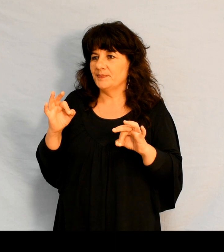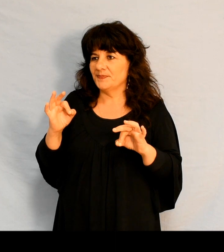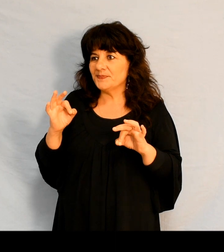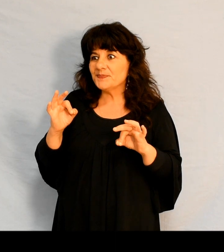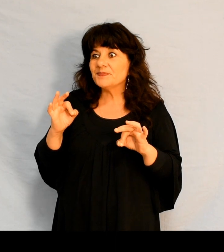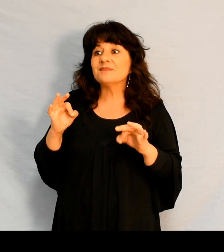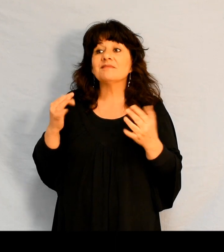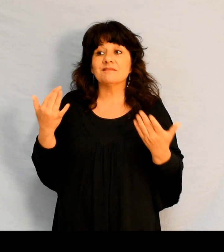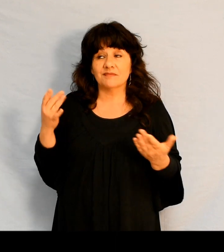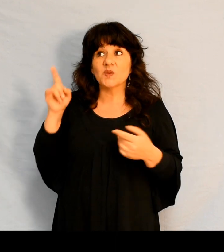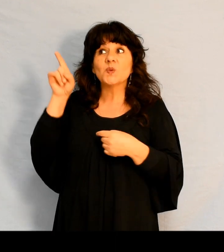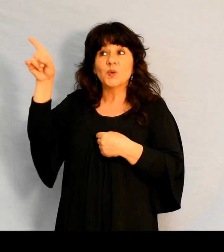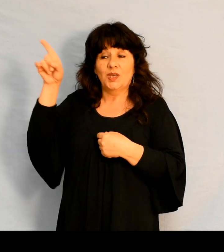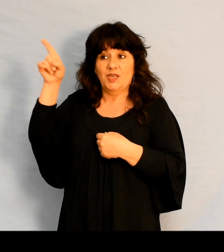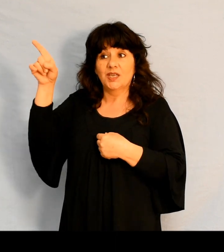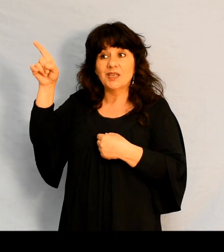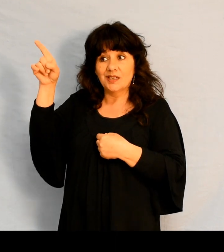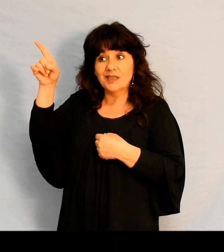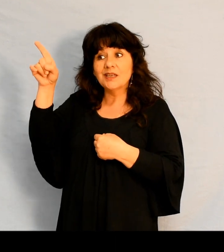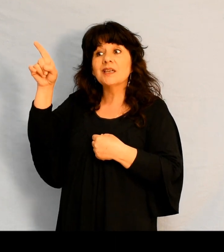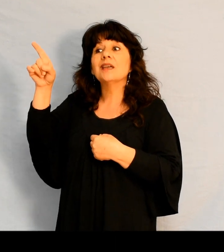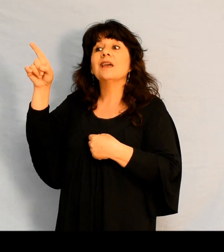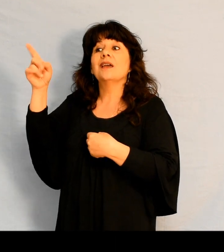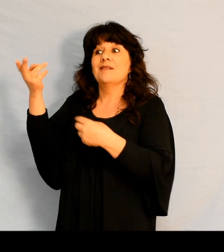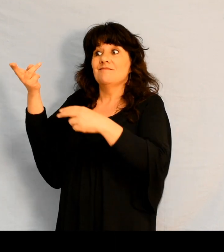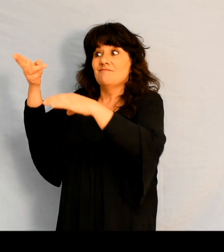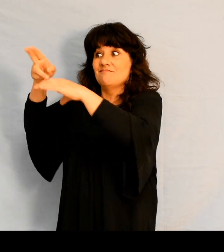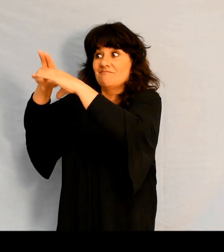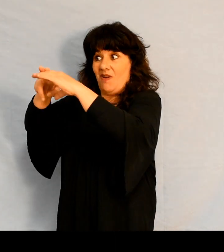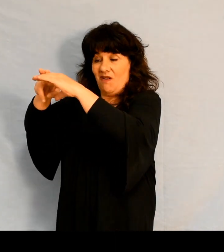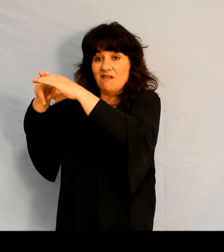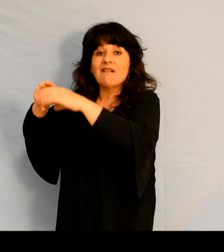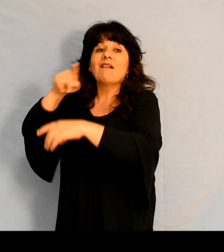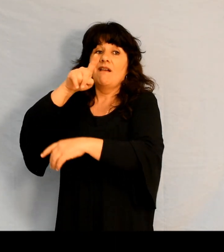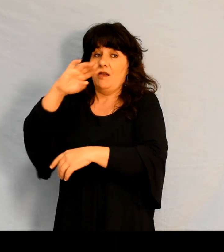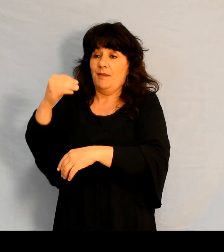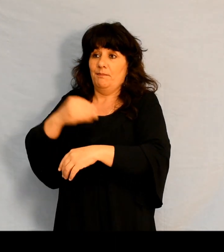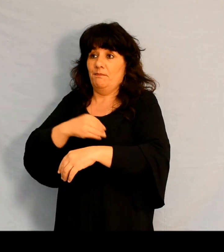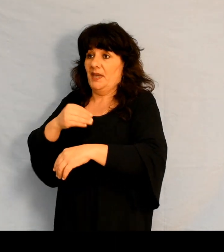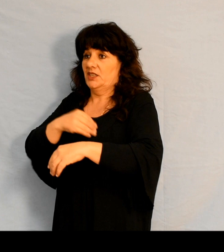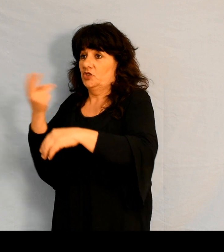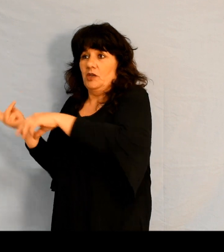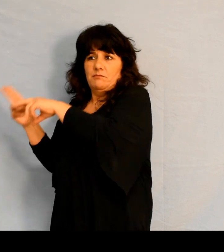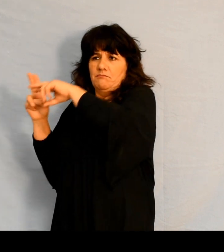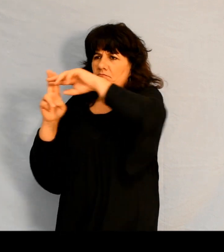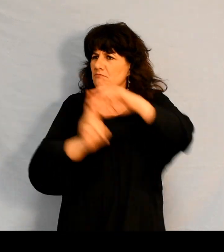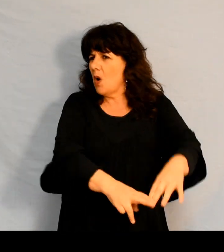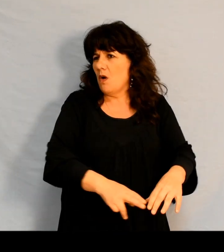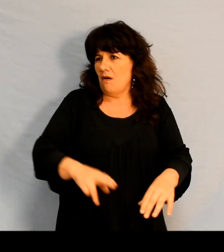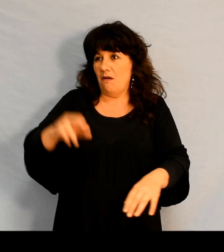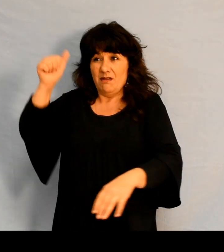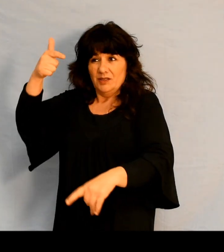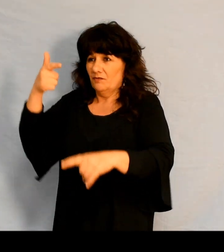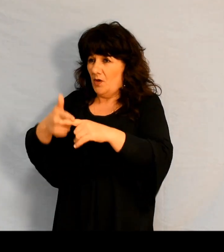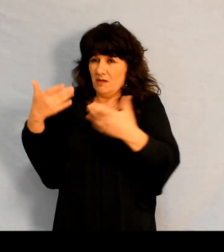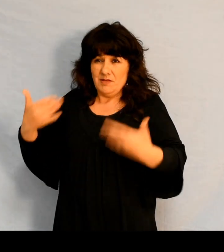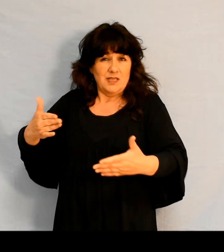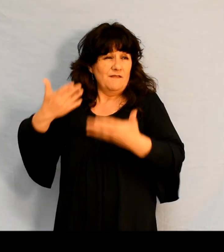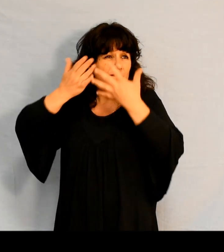Car lui qui est mort, c'est au péché qu'il est mort, une fois pour toutes. Lui qui est vivant, c'est